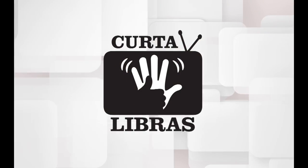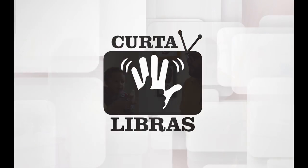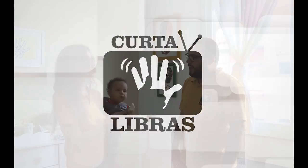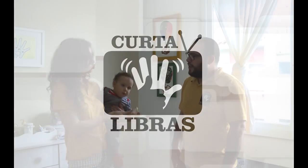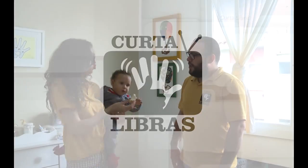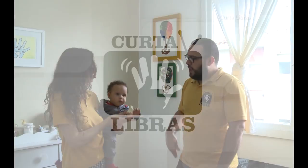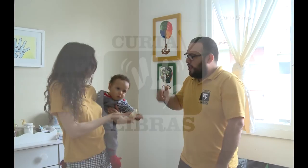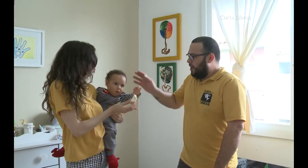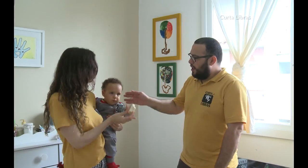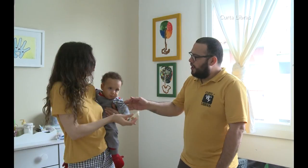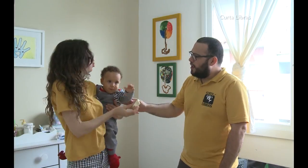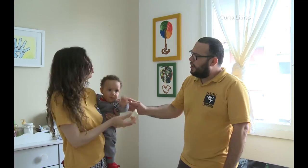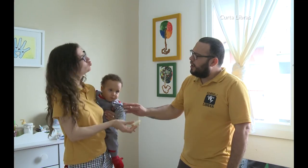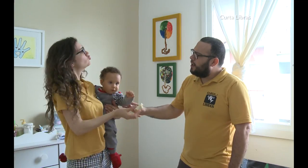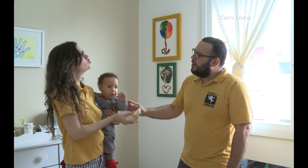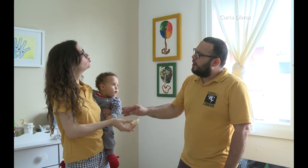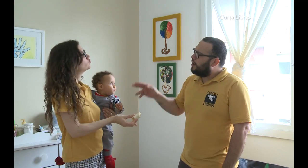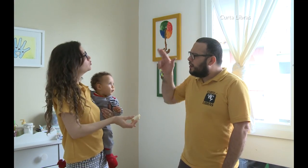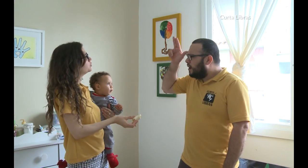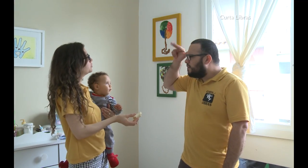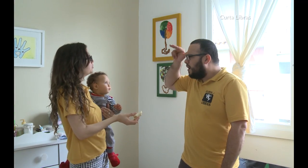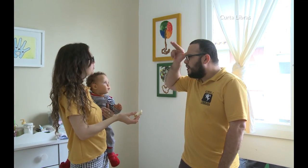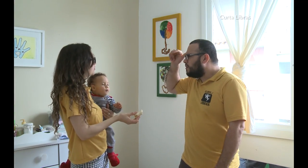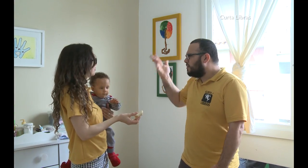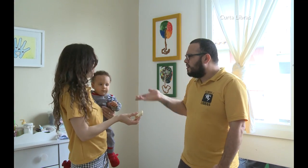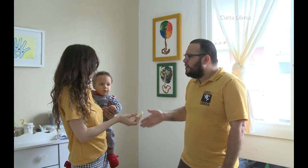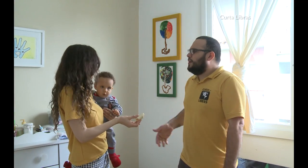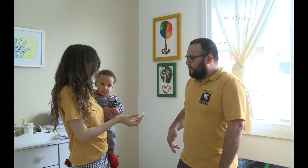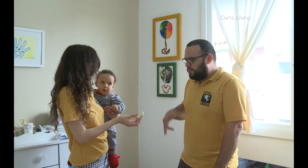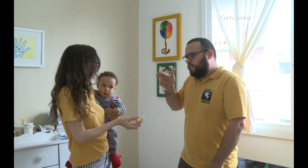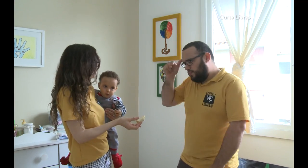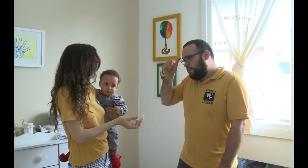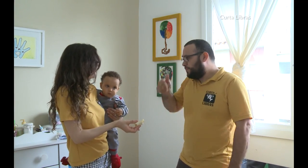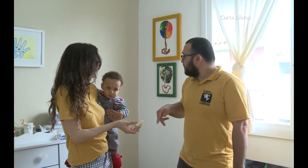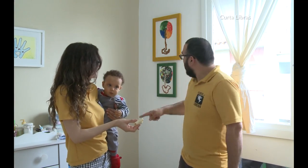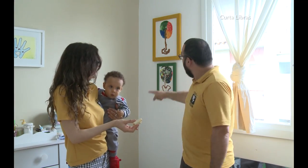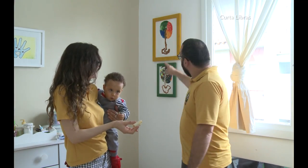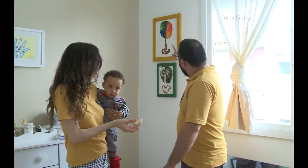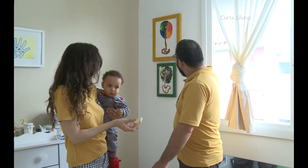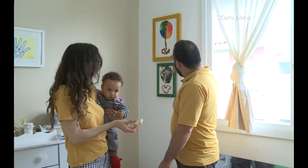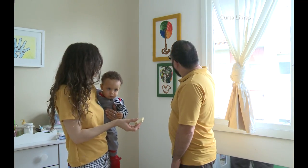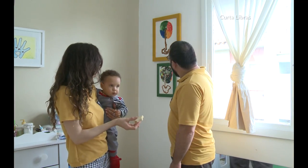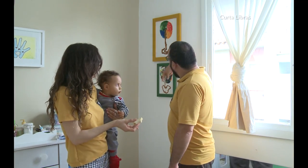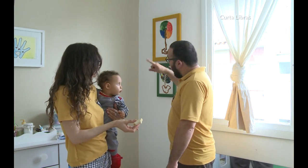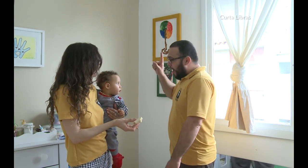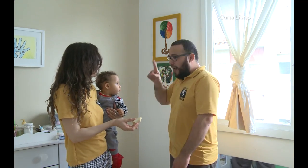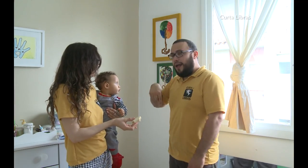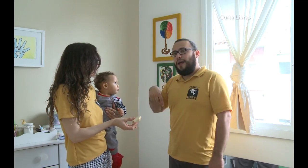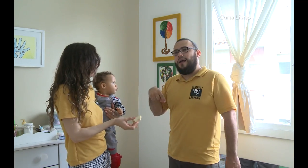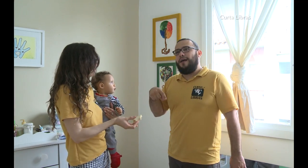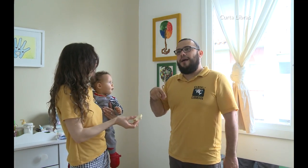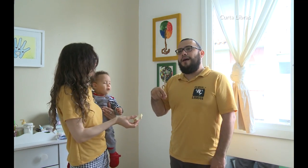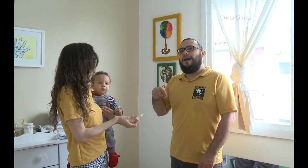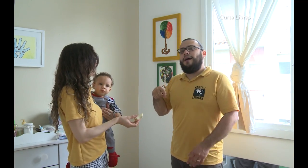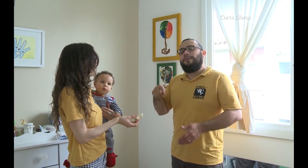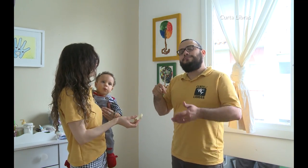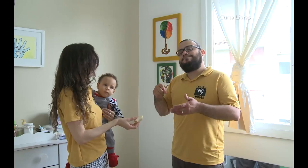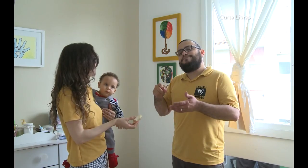Como faz o cavalo? Isso Esses dois quadros Representam a placenta da Fiorella